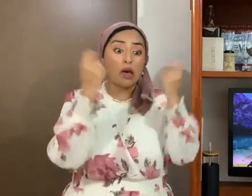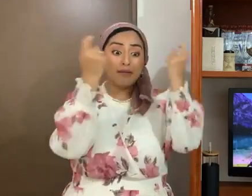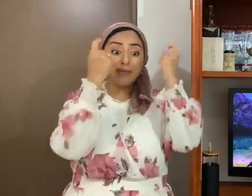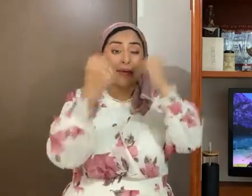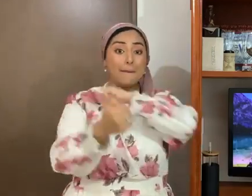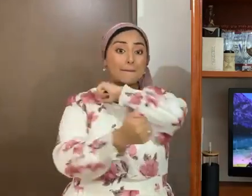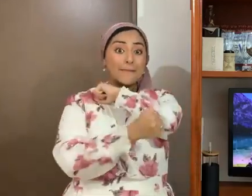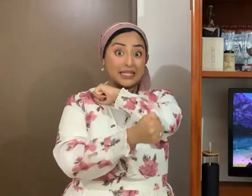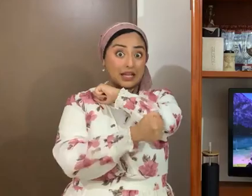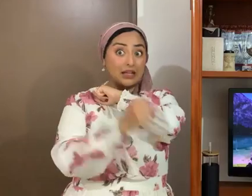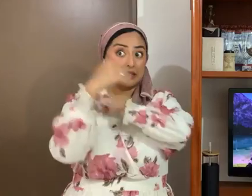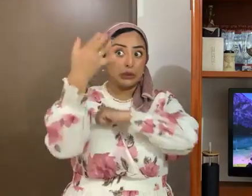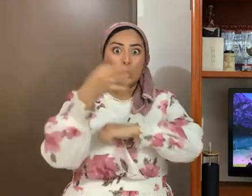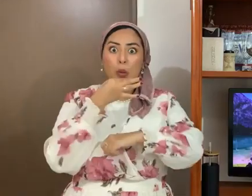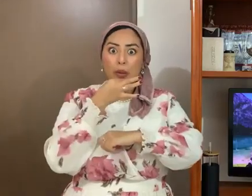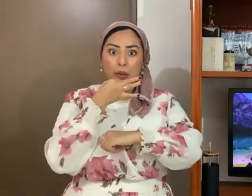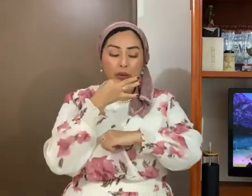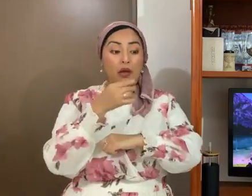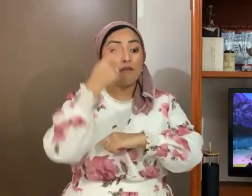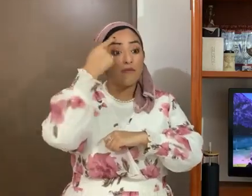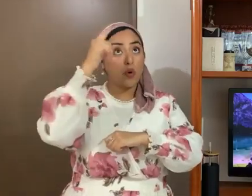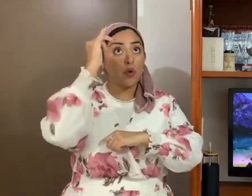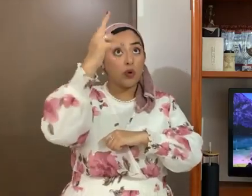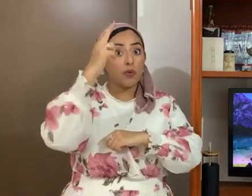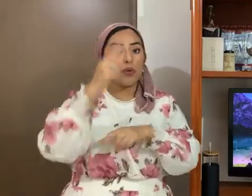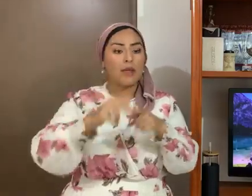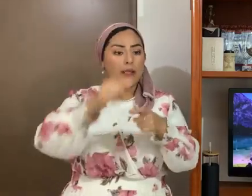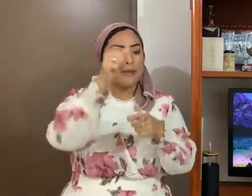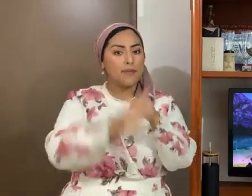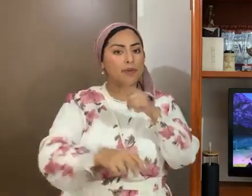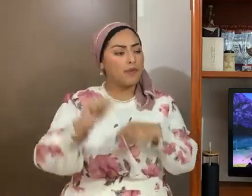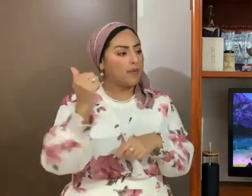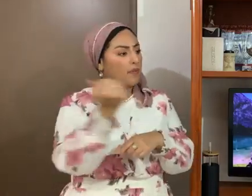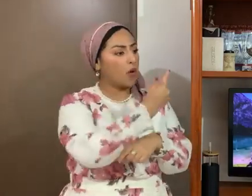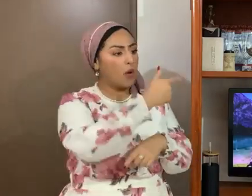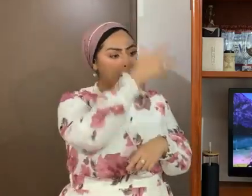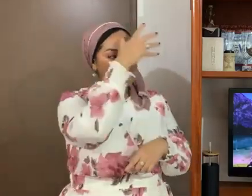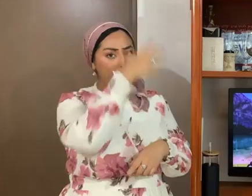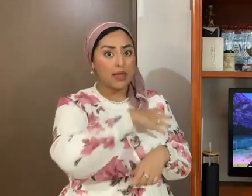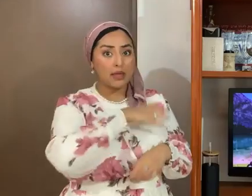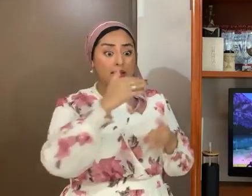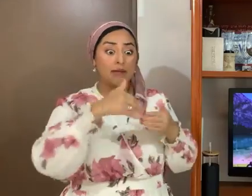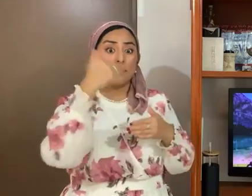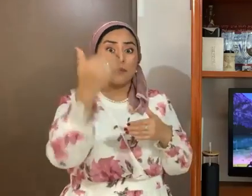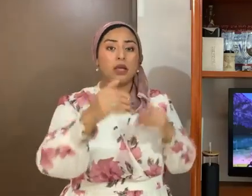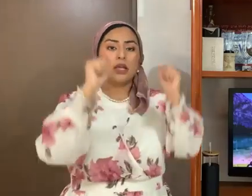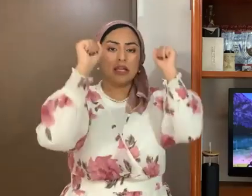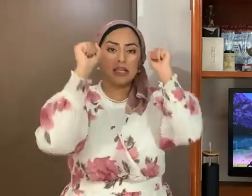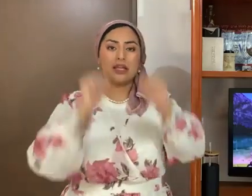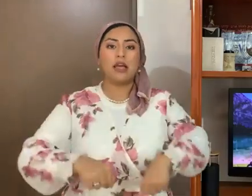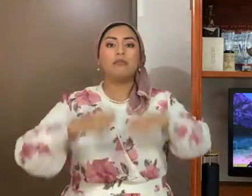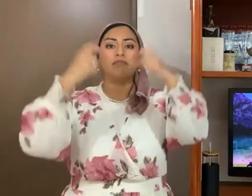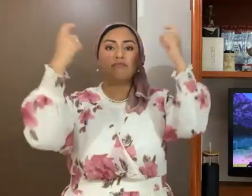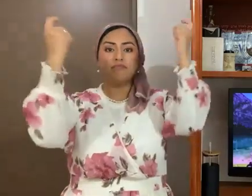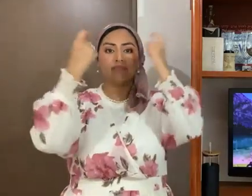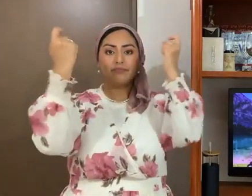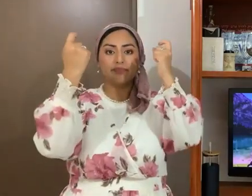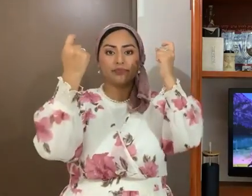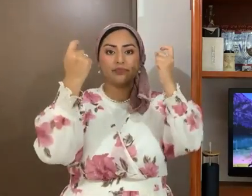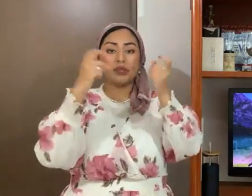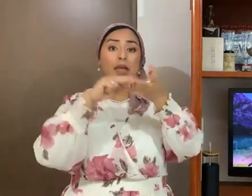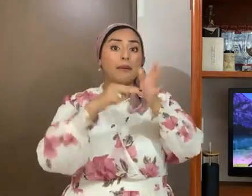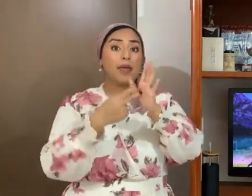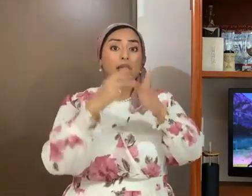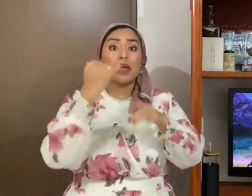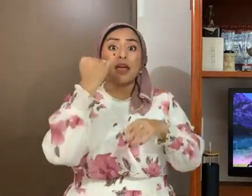celebrar Pesaj, que ya viene Pesaj, para Yahweh, seale circuncidado todo varón y entonces la celebrará. Es decir, no se